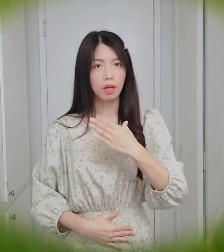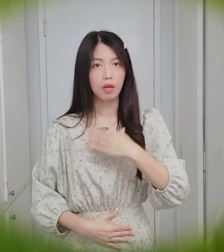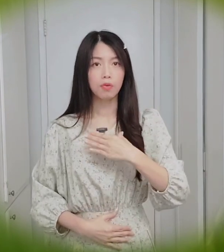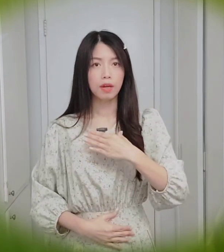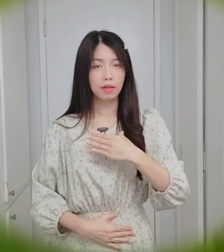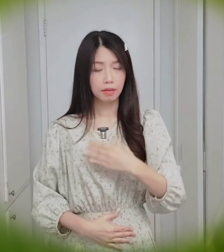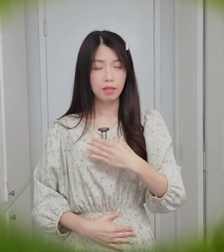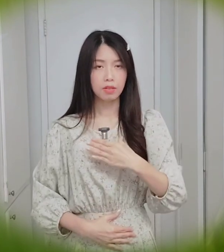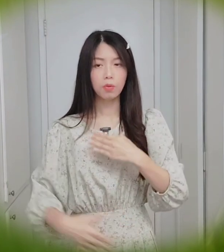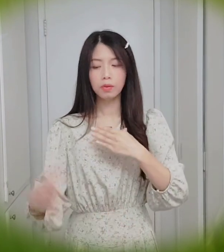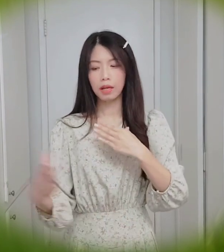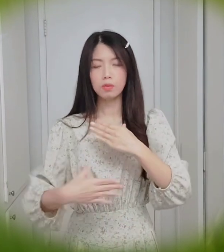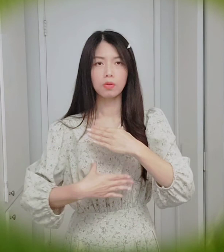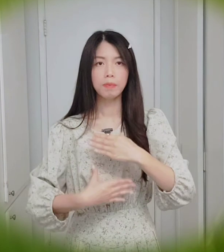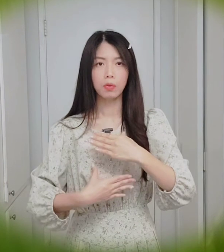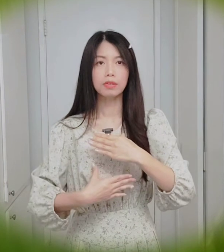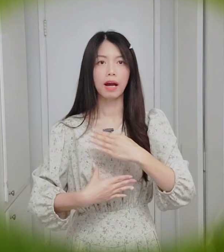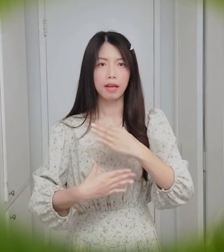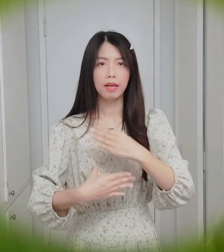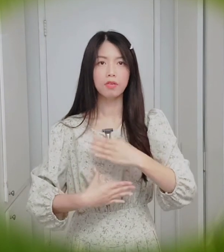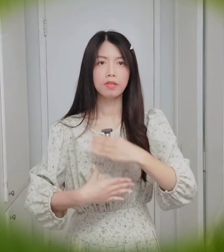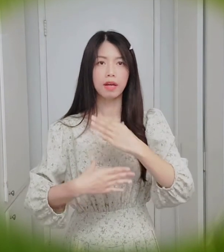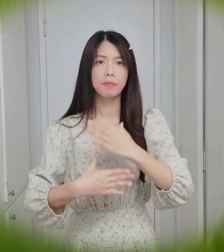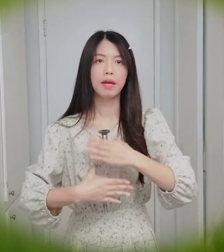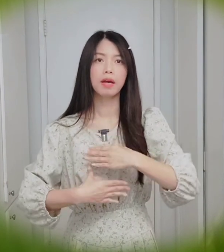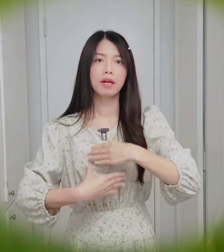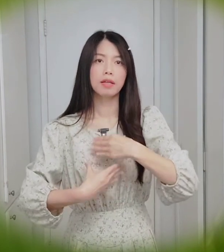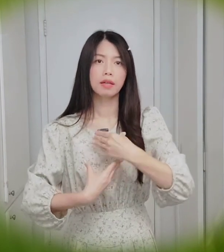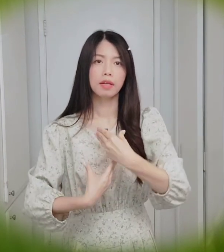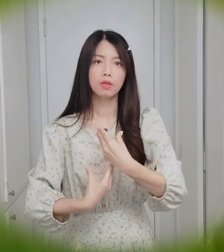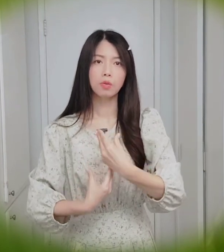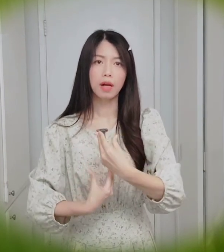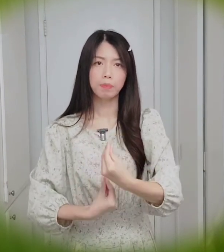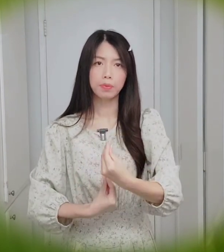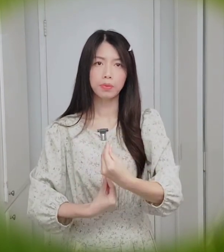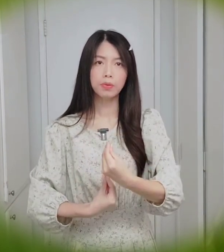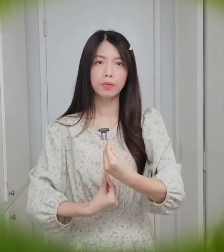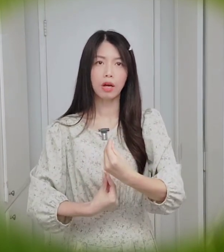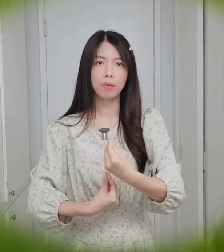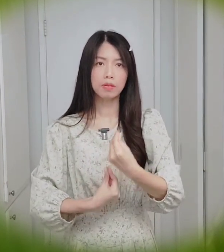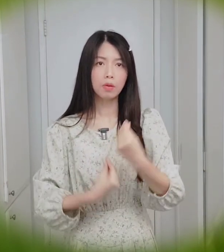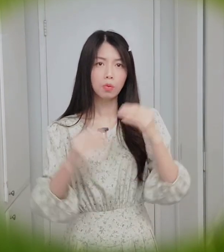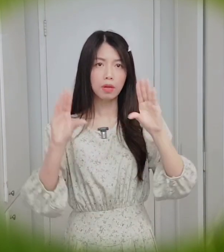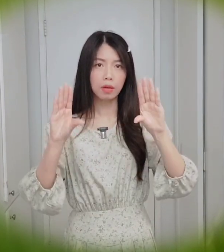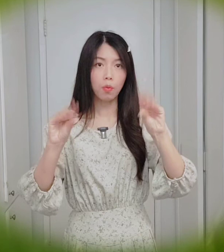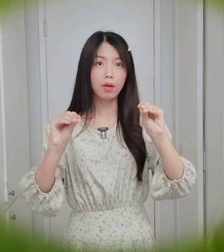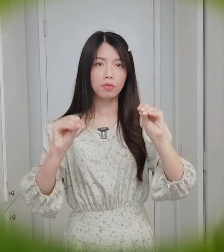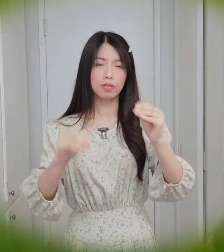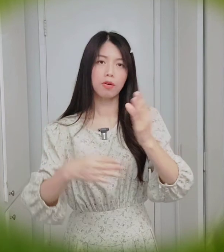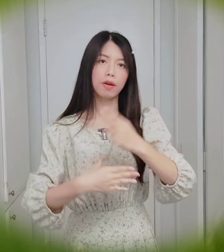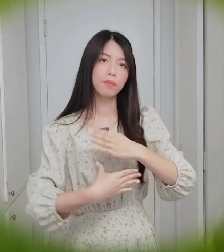오른손은 이렇게 위에 대시고 다른 손은 바로 그 아래 해주신 다음에 이 상태에서 손을 앞으로 나오면서 손을